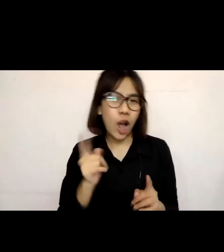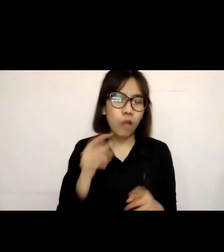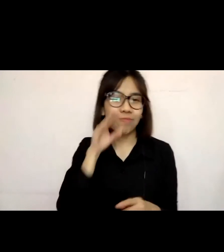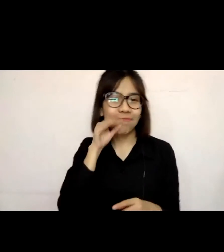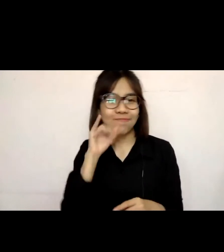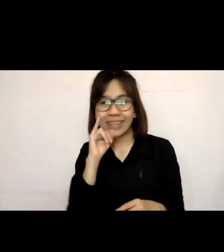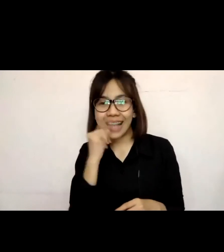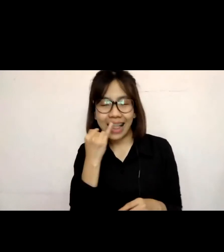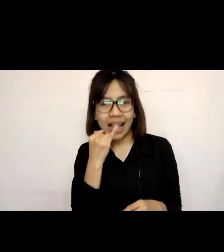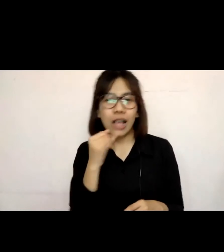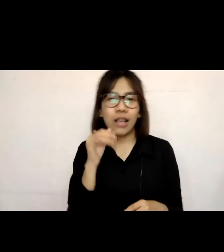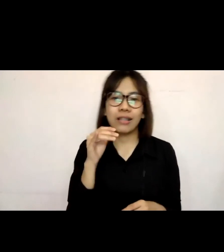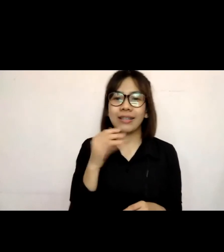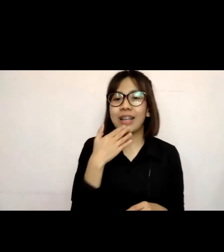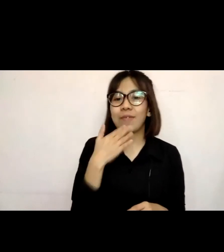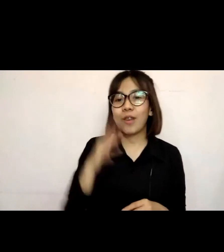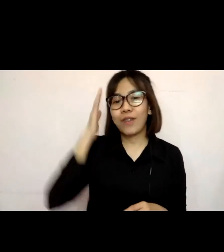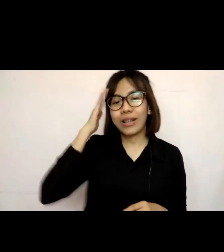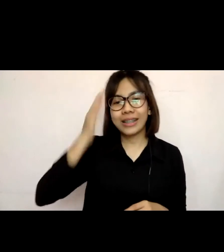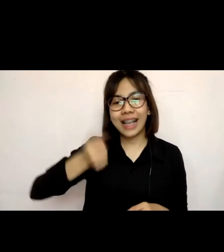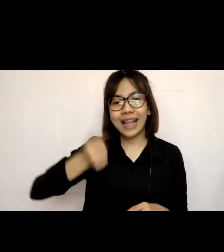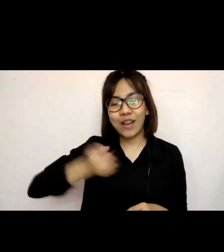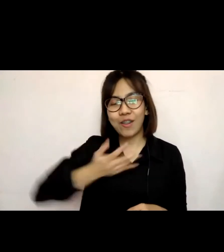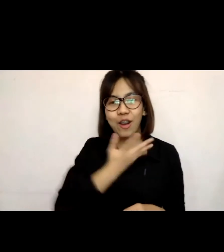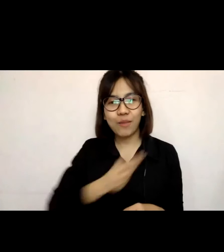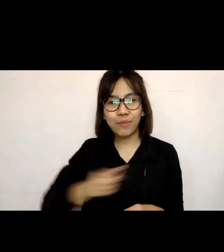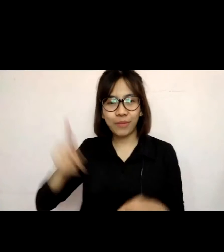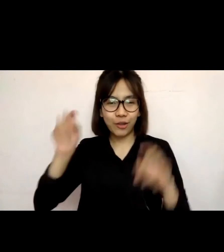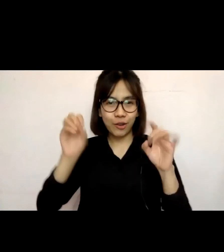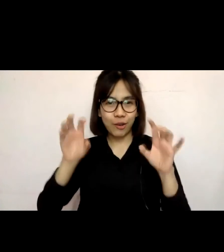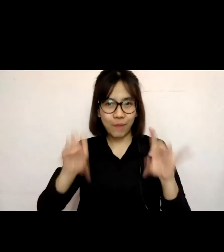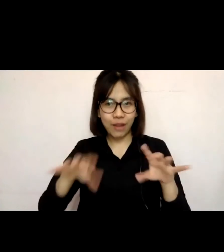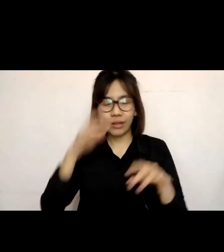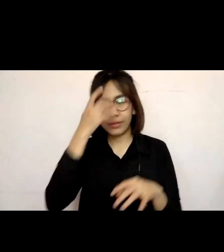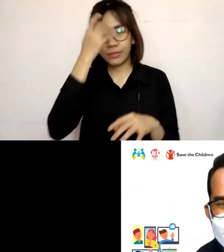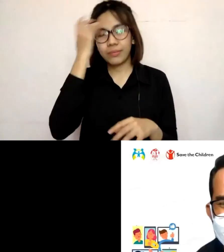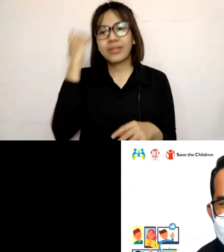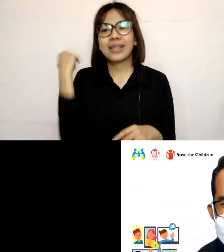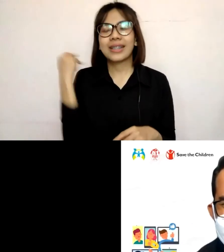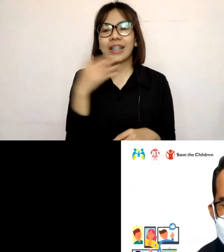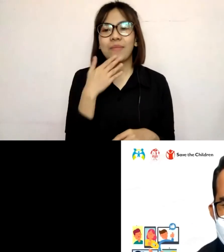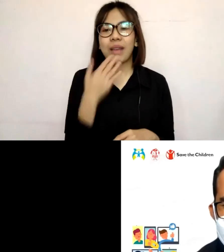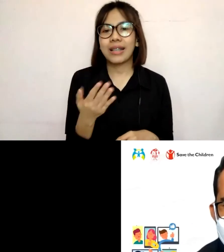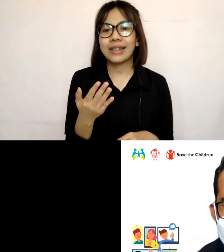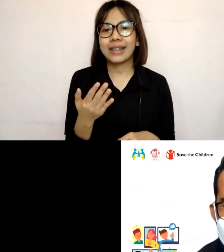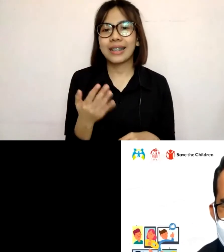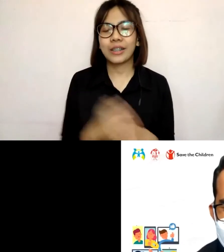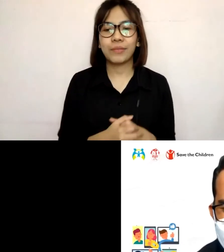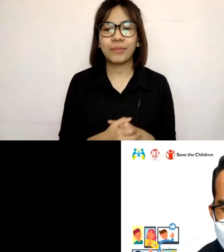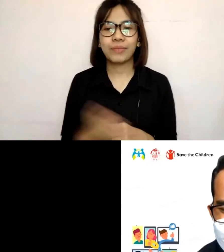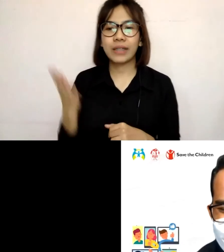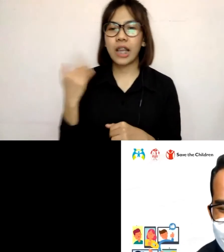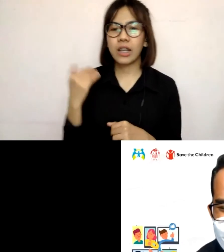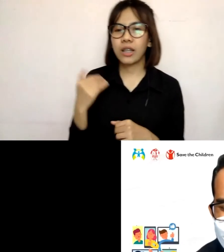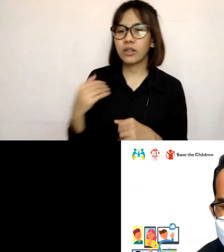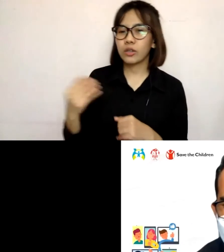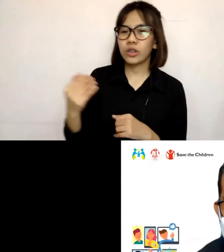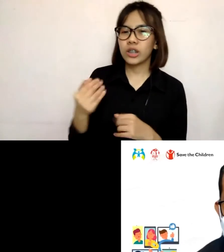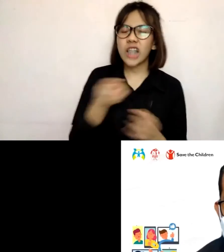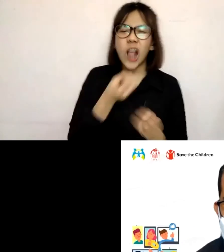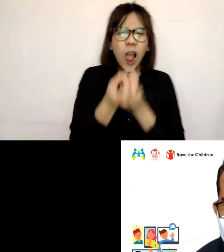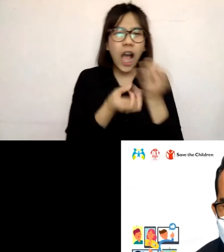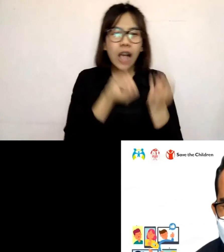Misalnya, guru tuh jangan ada yang nyebut kalau misalkan laki-laki itu pemalas, perempuan lebih aktif gitu, itu jangan, karena